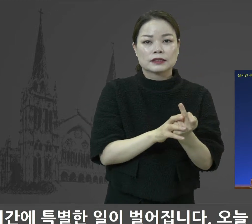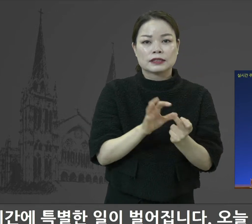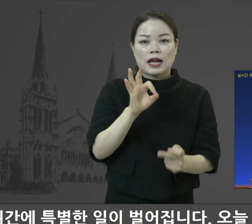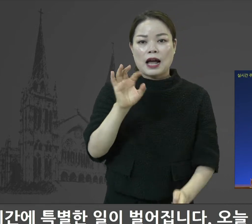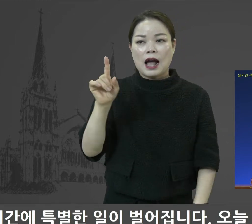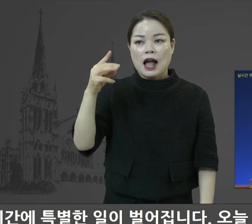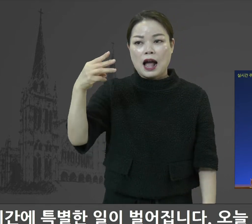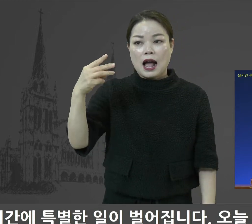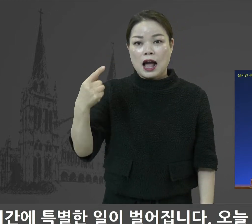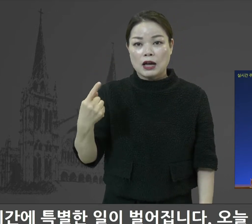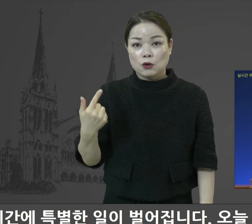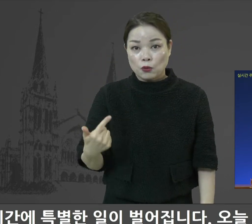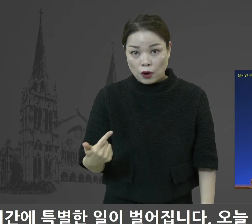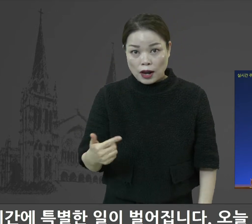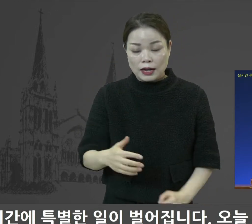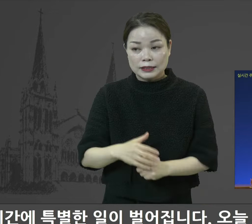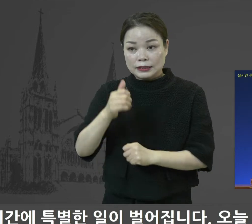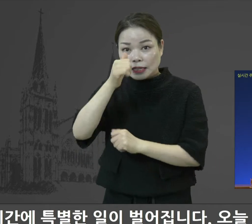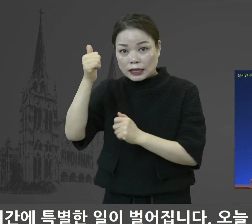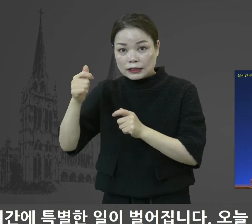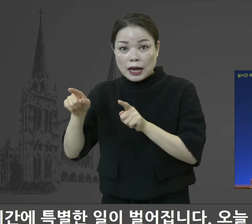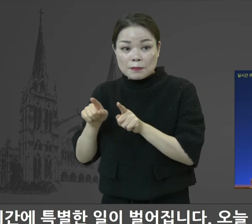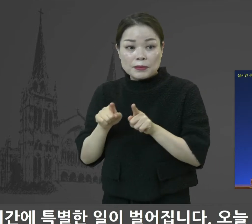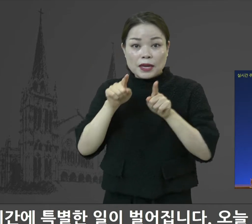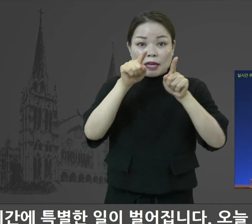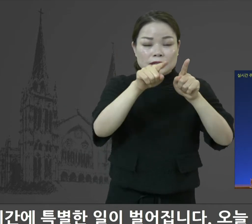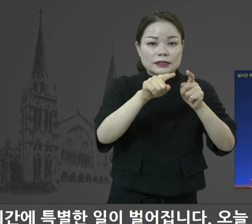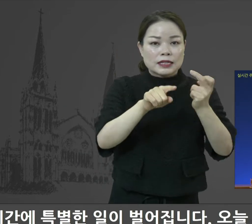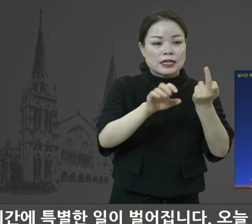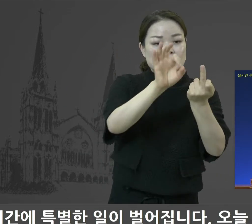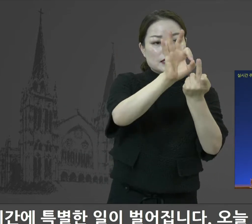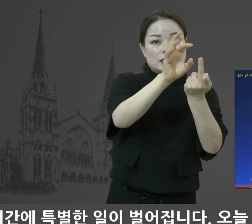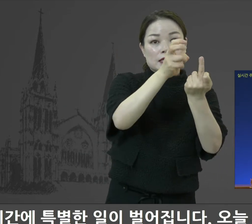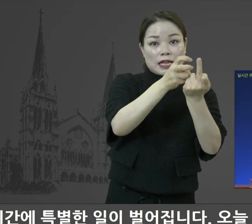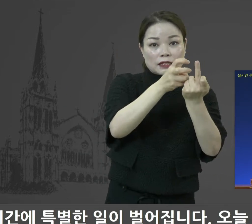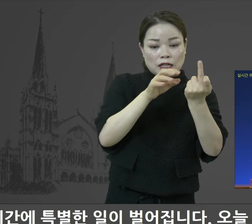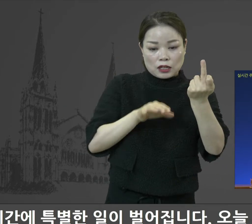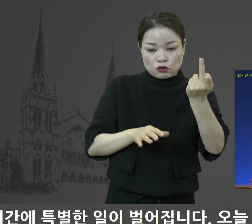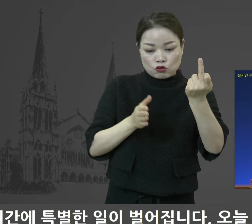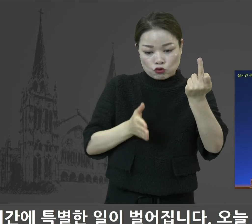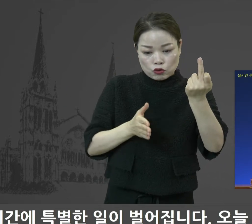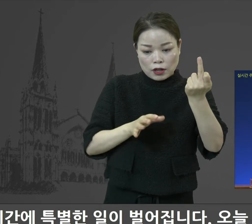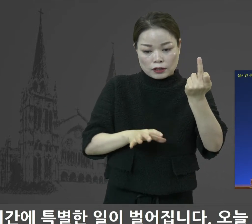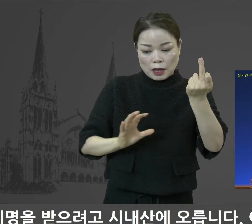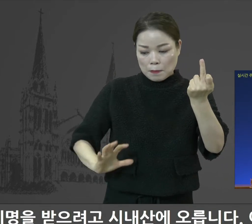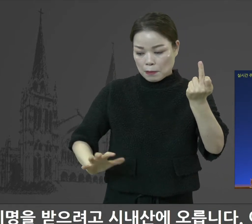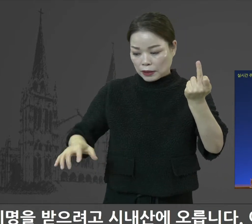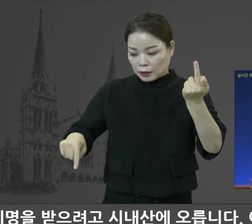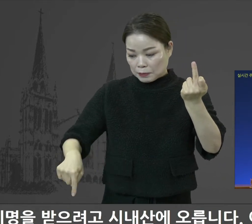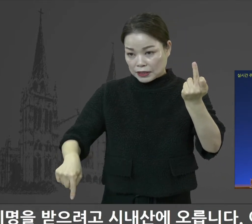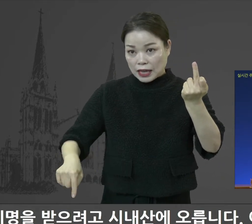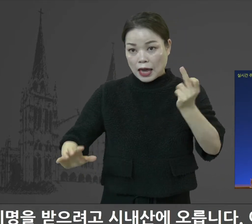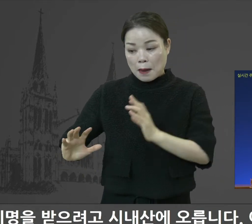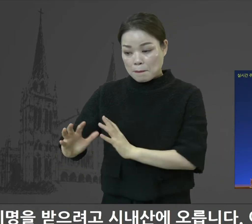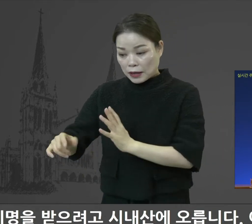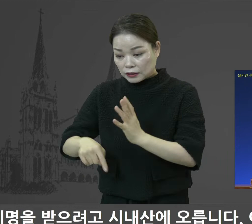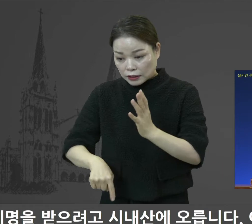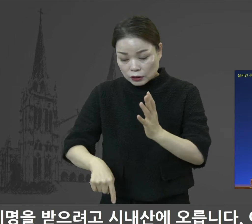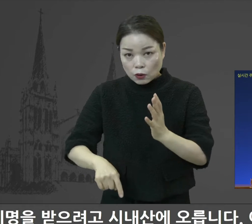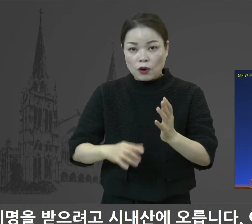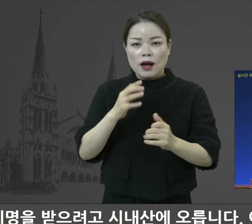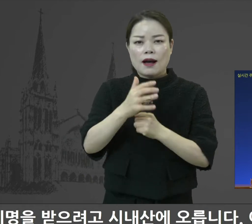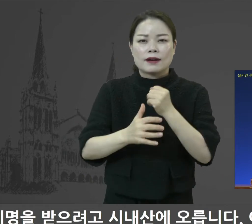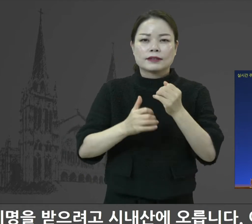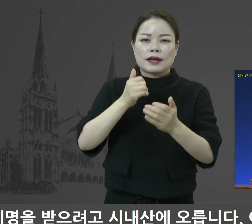아론과 장로님들 같이 올라가서 시내산 중턱에 그분들 두고, 백성들은 이제 시내산 밑에 두고